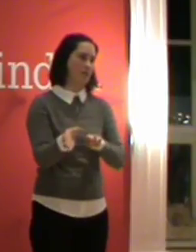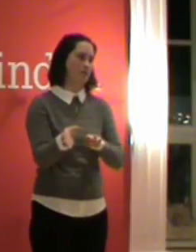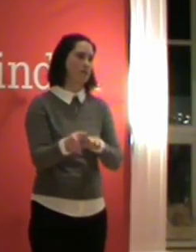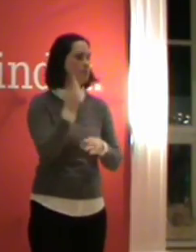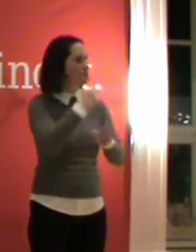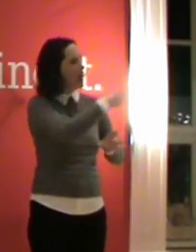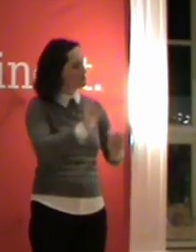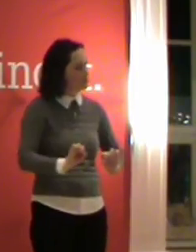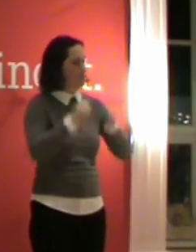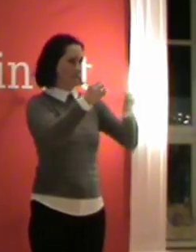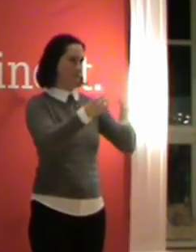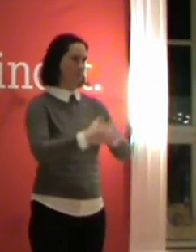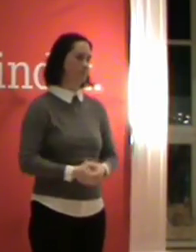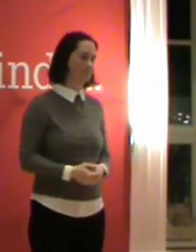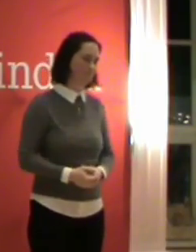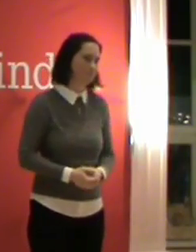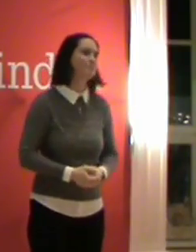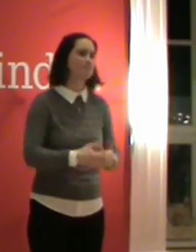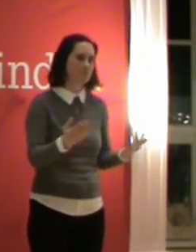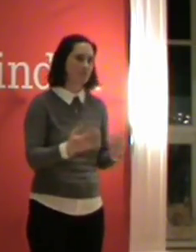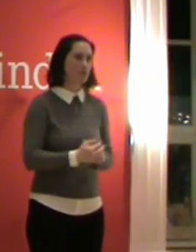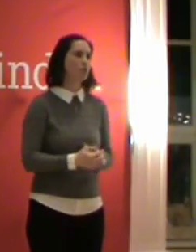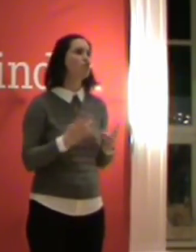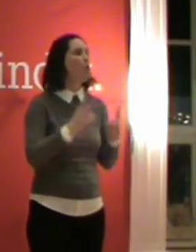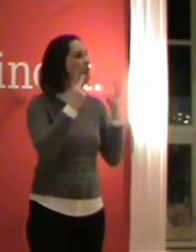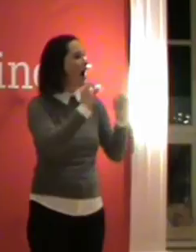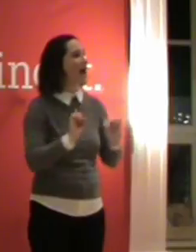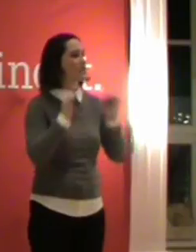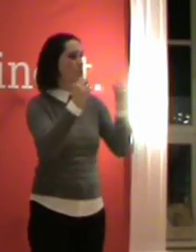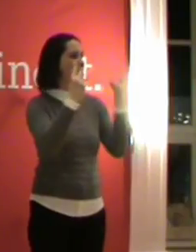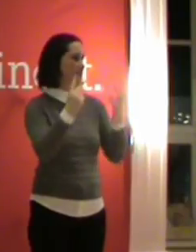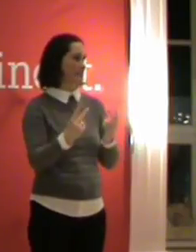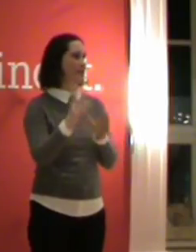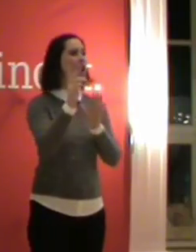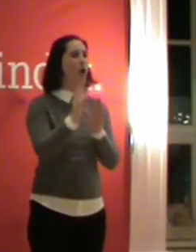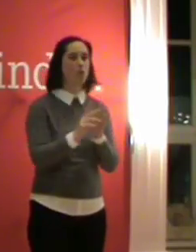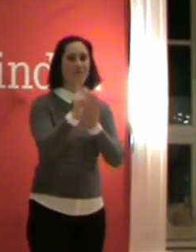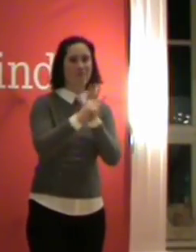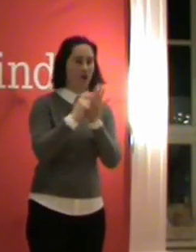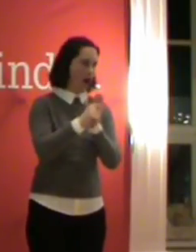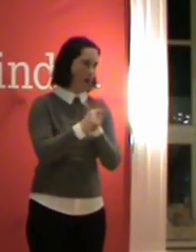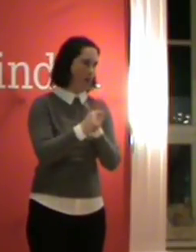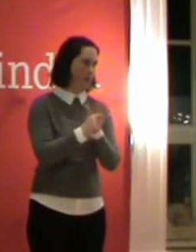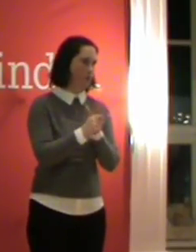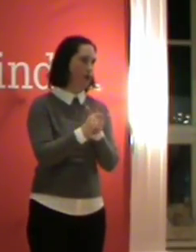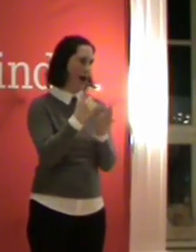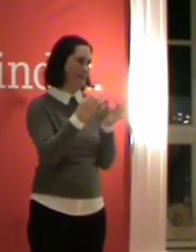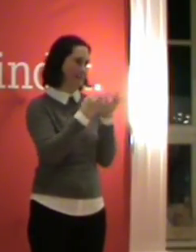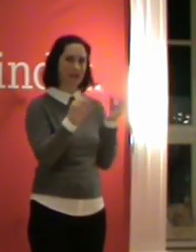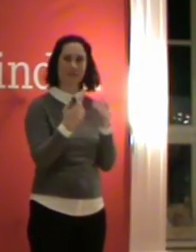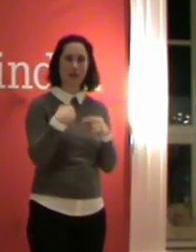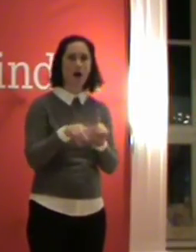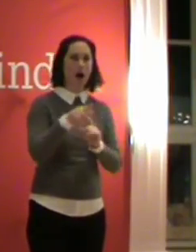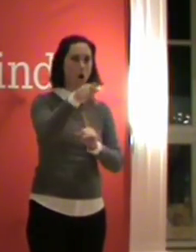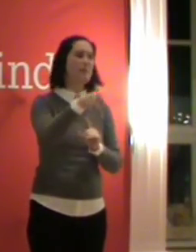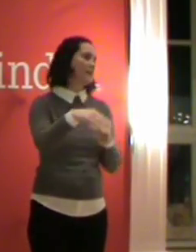andere Macht. Und das ist, glaube ich, ziemlich wichtig, dieses Kandidat. Zu Wahlen will ich trotzdem den Satz sagen, obwohl Peter das alles